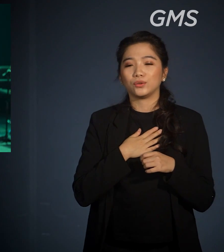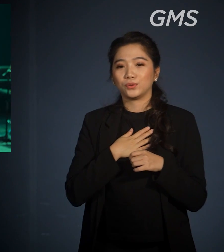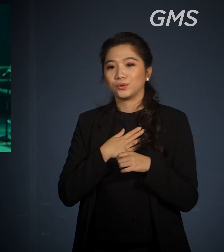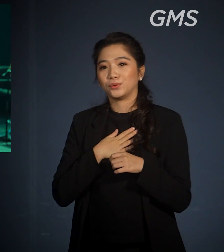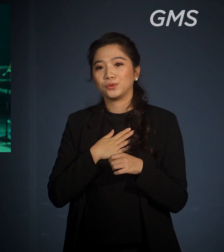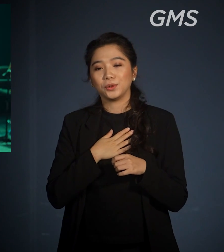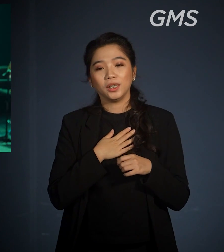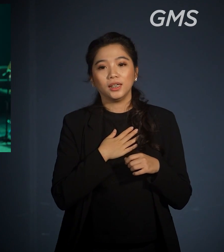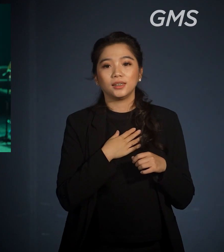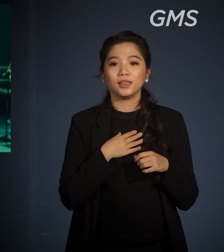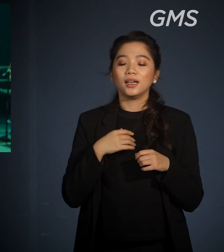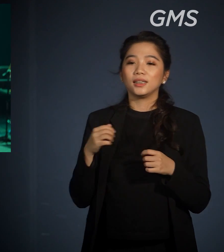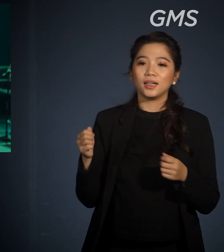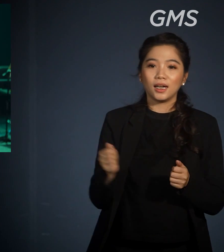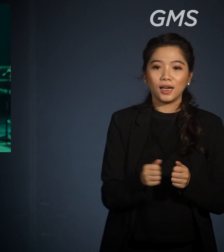hatiku